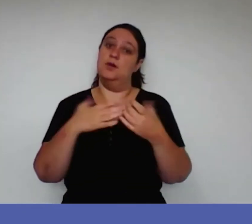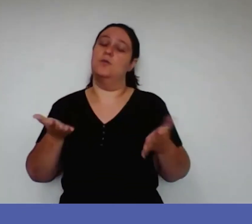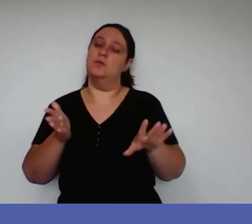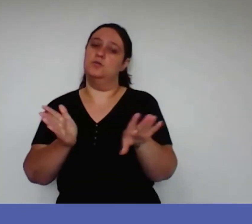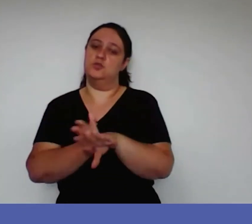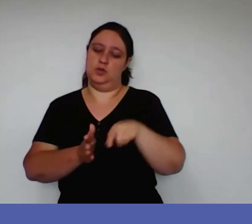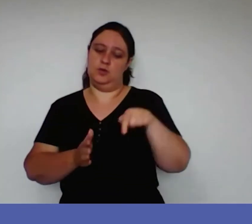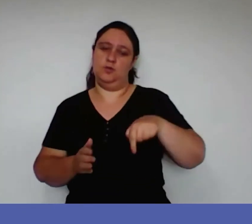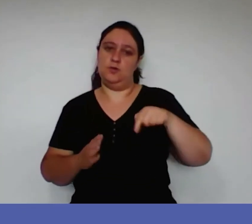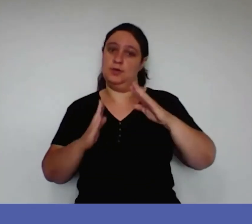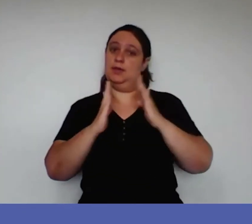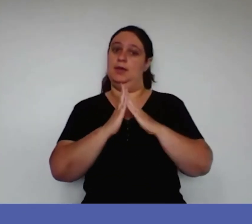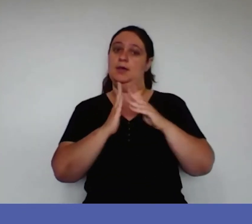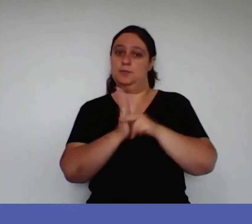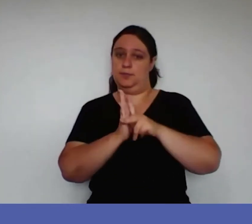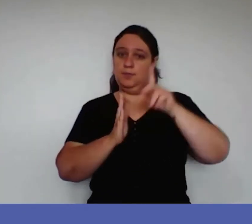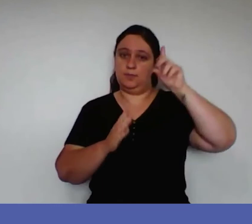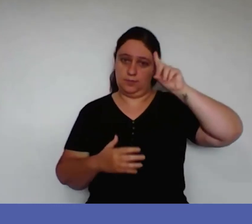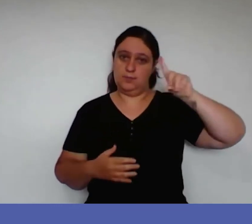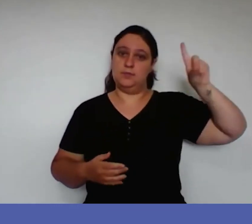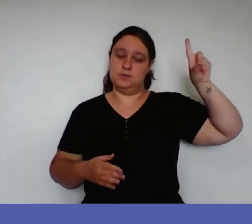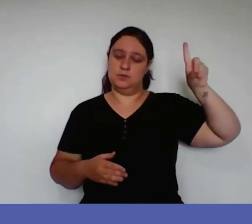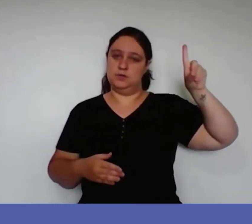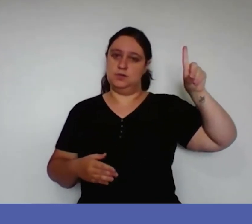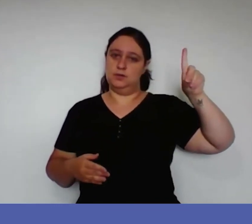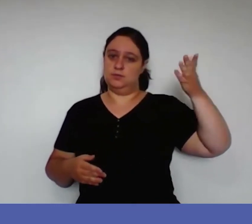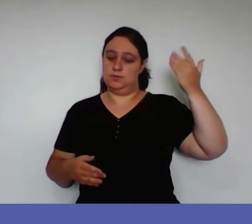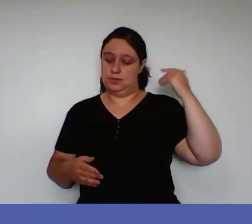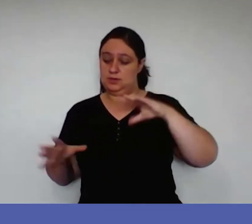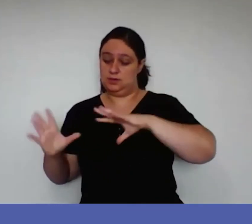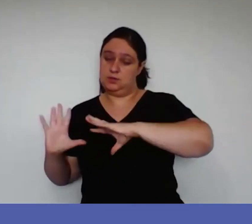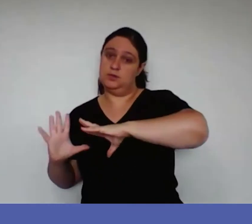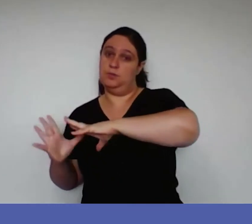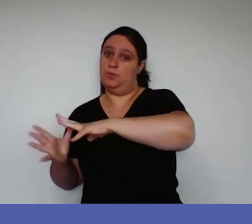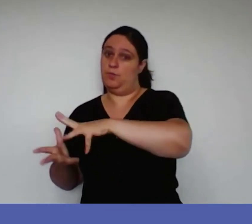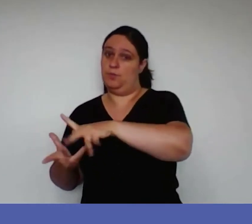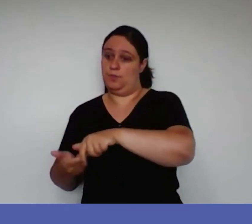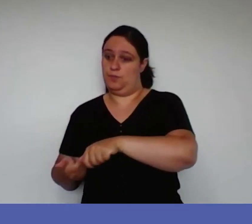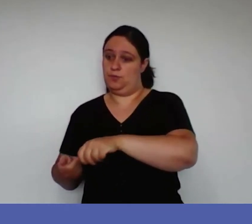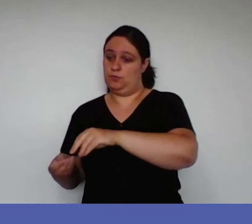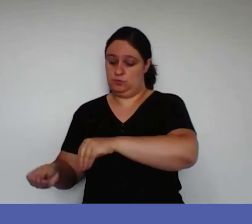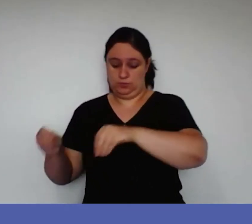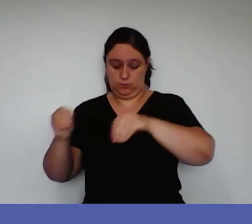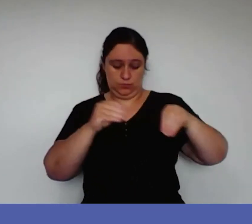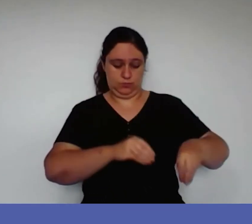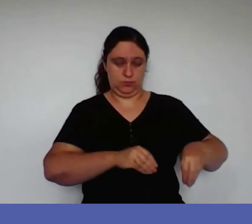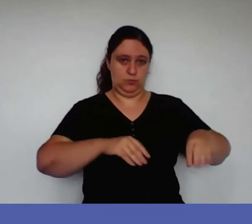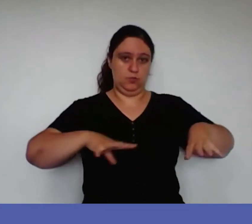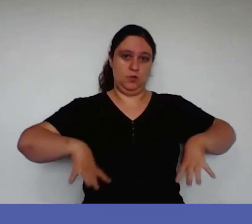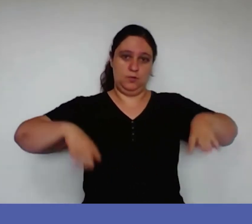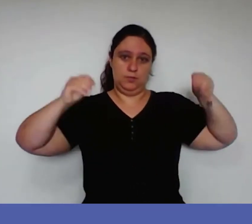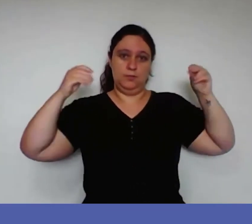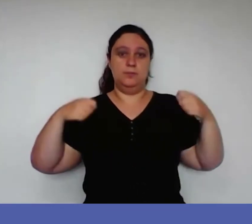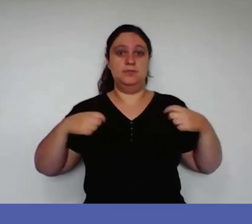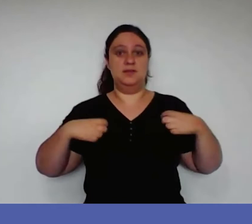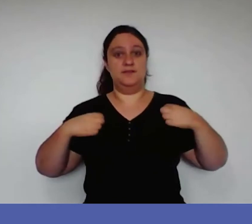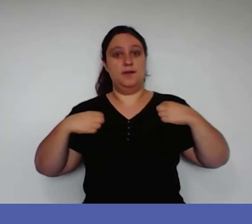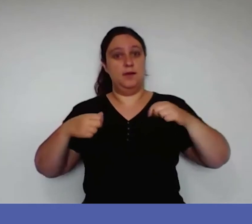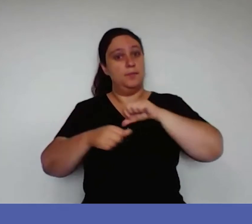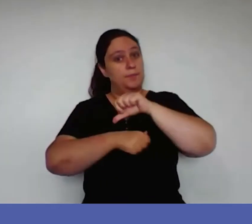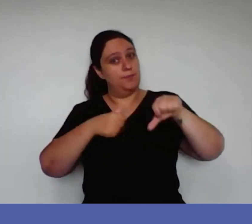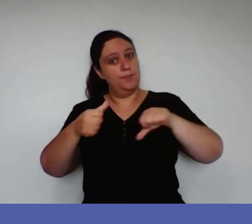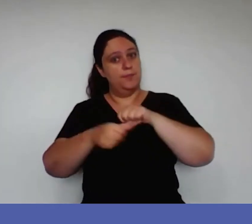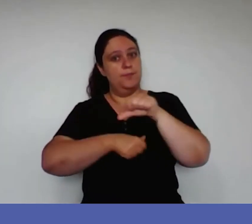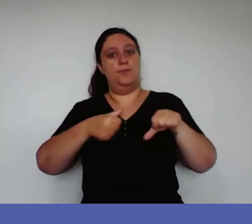no mundo. Você veio para a casa de Deus, você precisava trocar de veste.